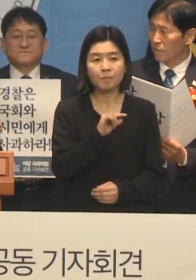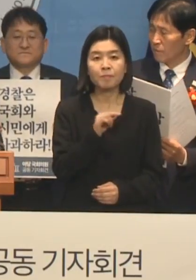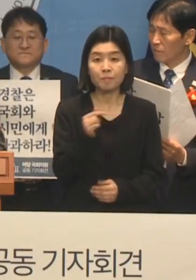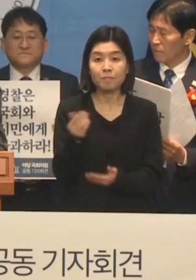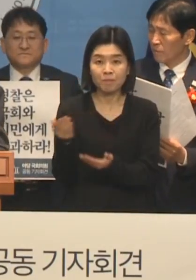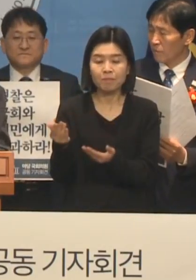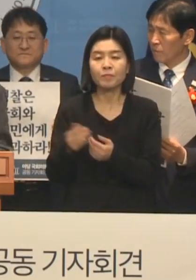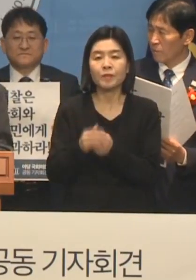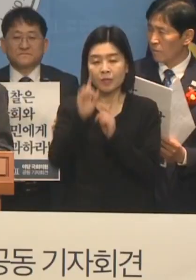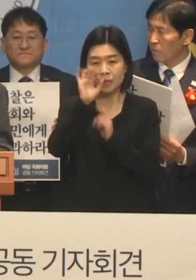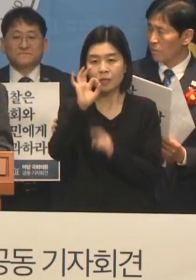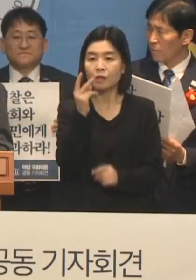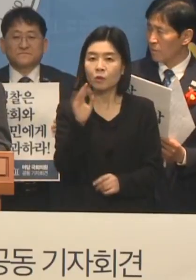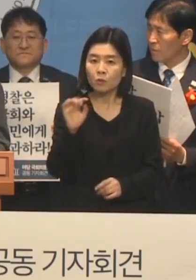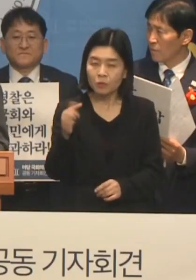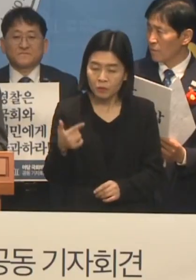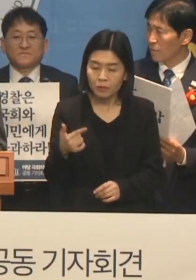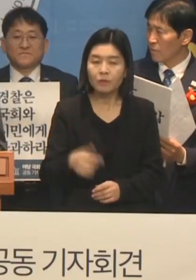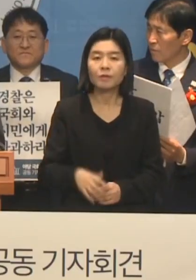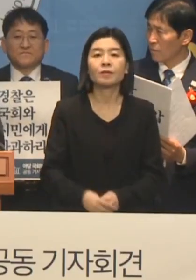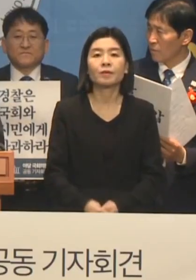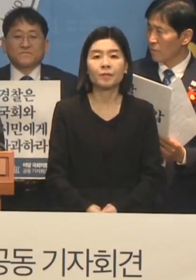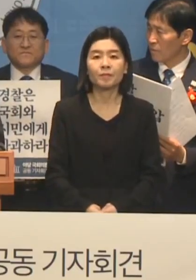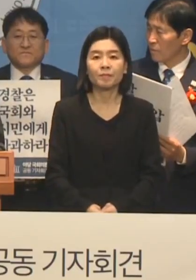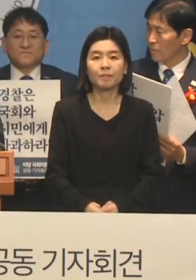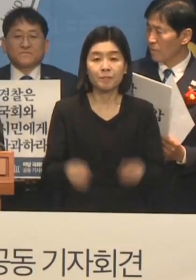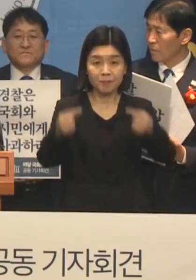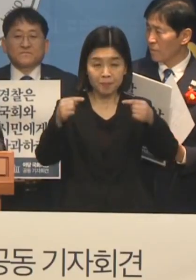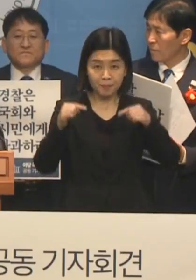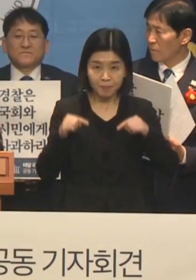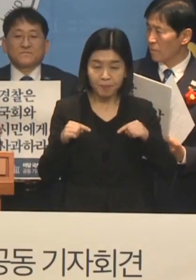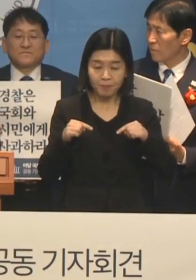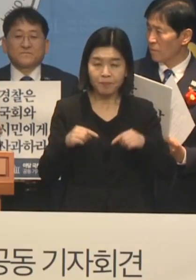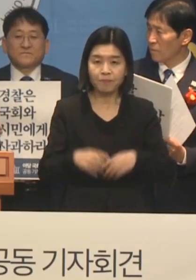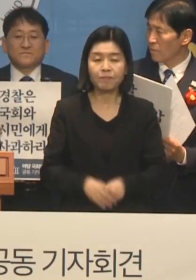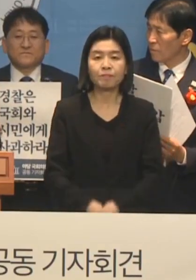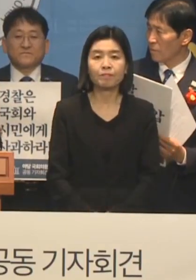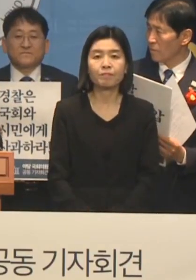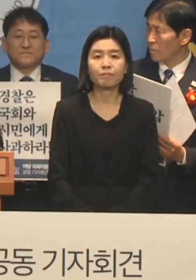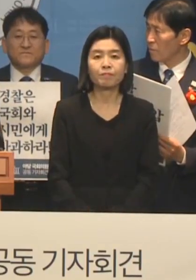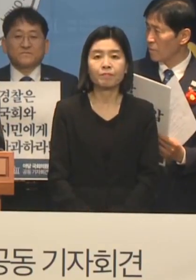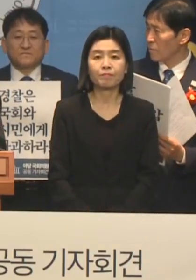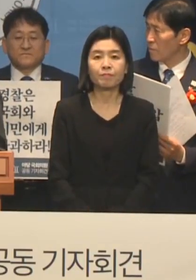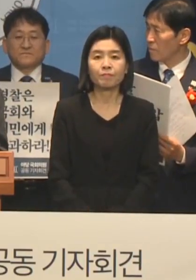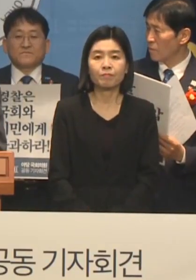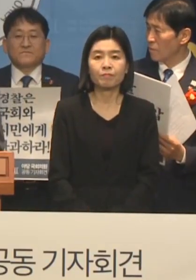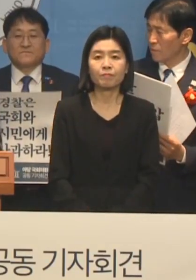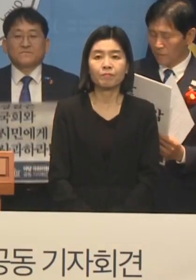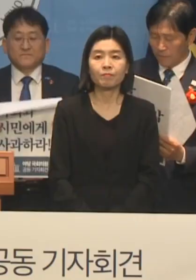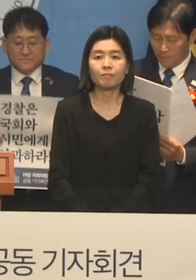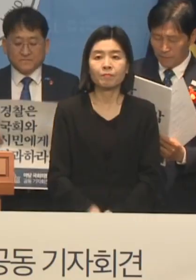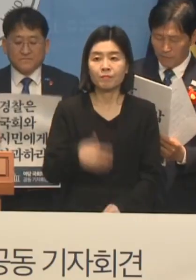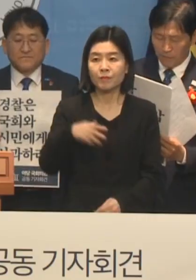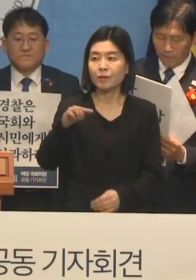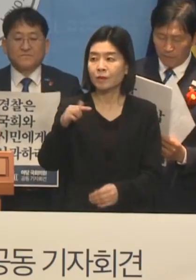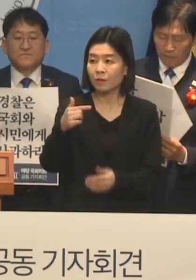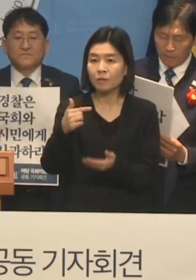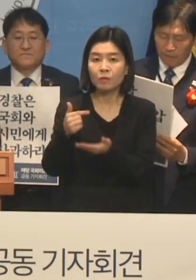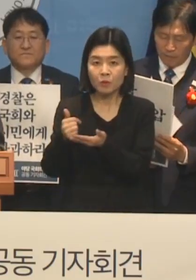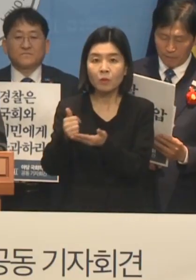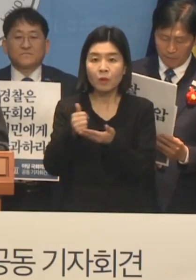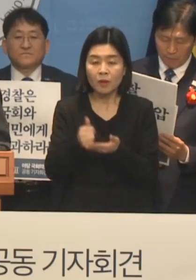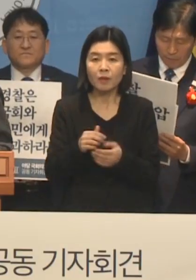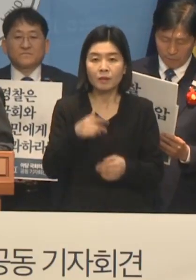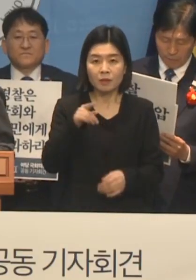예, 이용선 의원님 오셨습니다. 그러면 다인 것 같습니다. 우리 전종덕 의원님 오셨습니다.